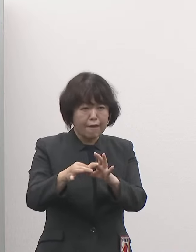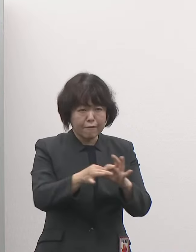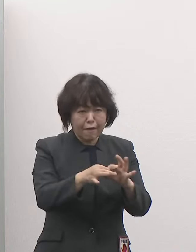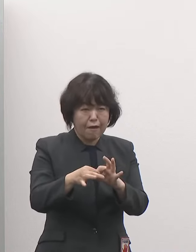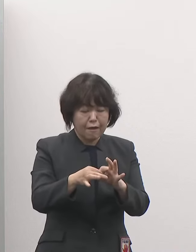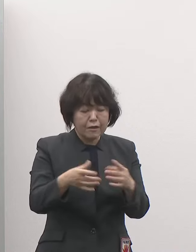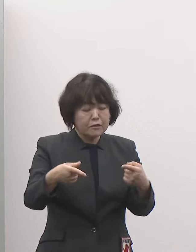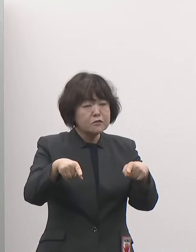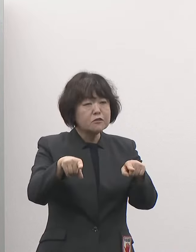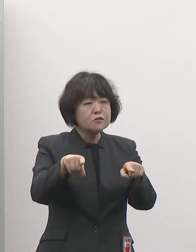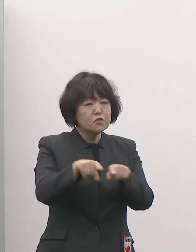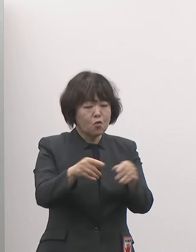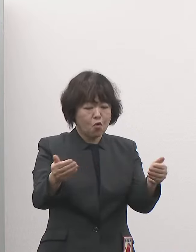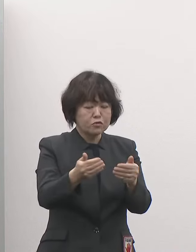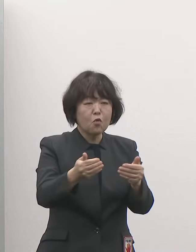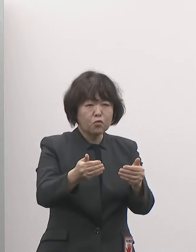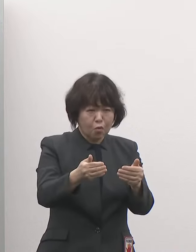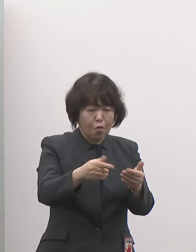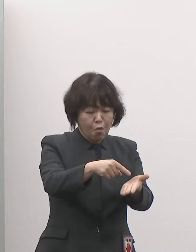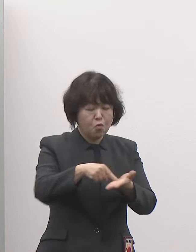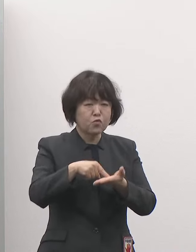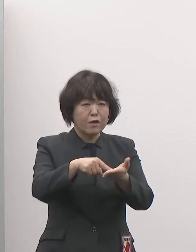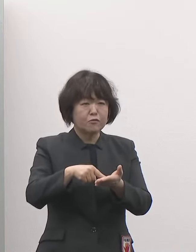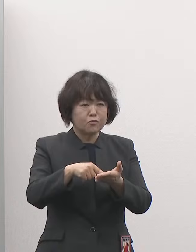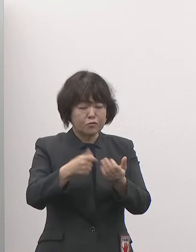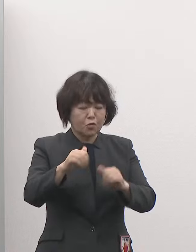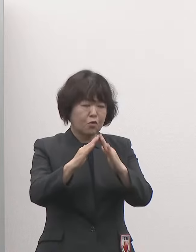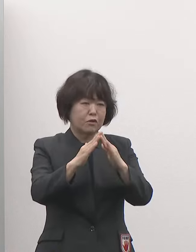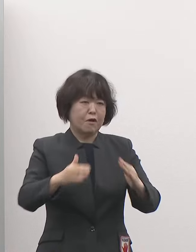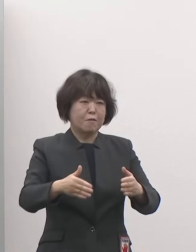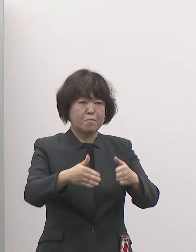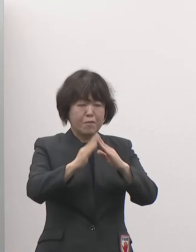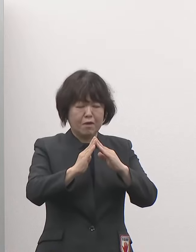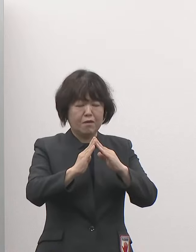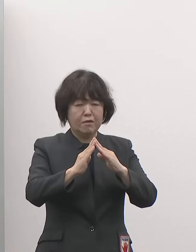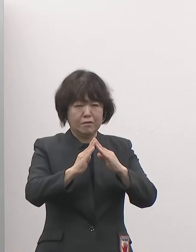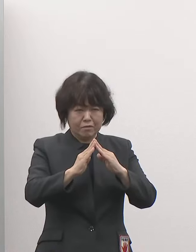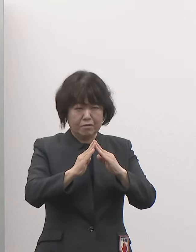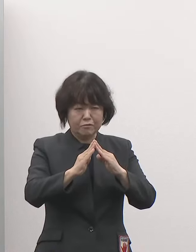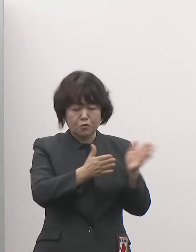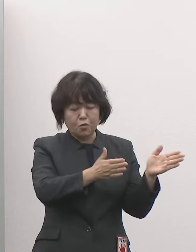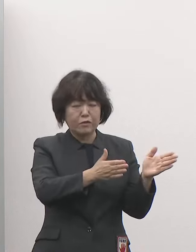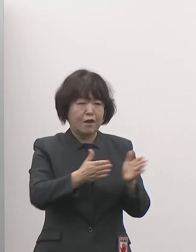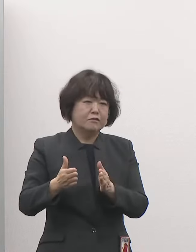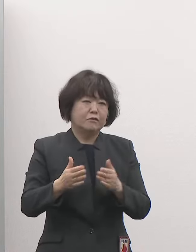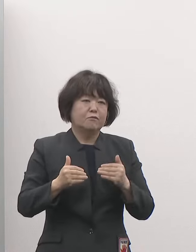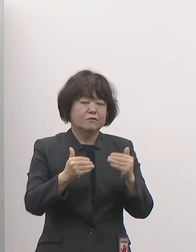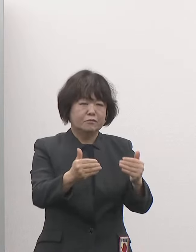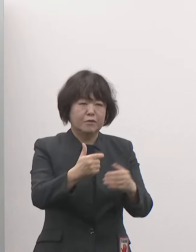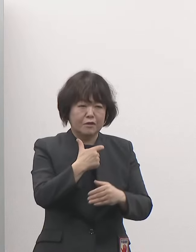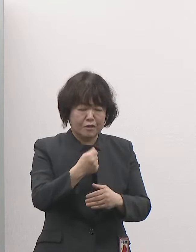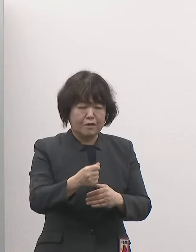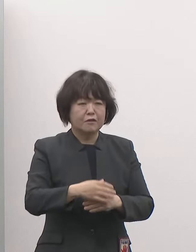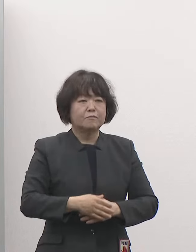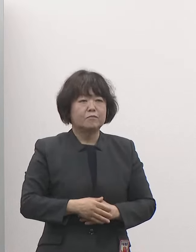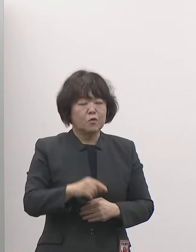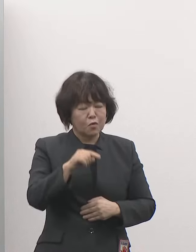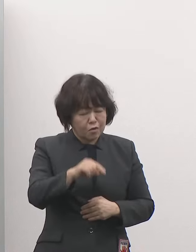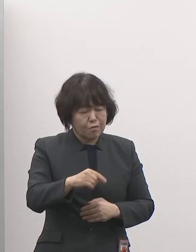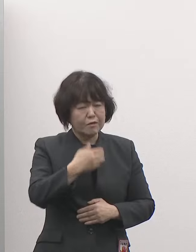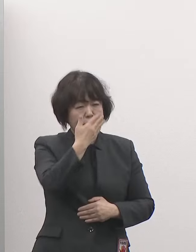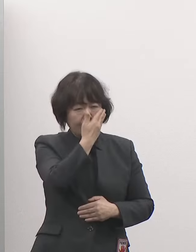注協議会、を設立する、をして、大口受注に対応できる体制を、整えていきたいと思います。これは大変重要